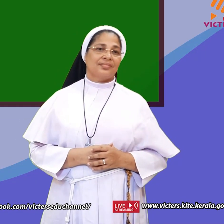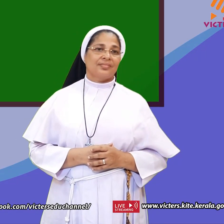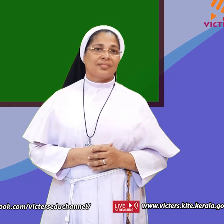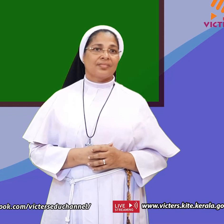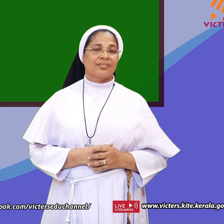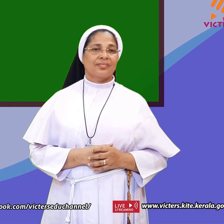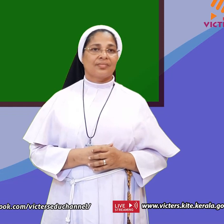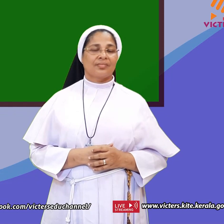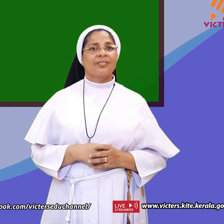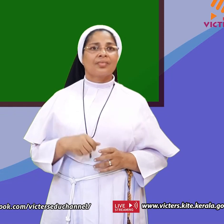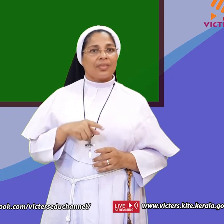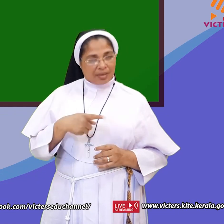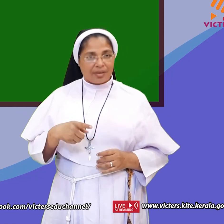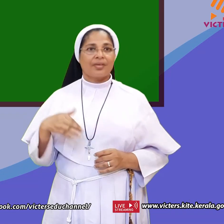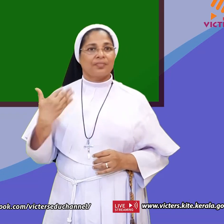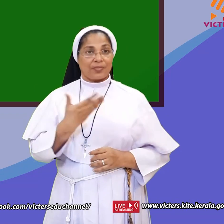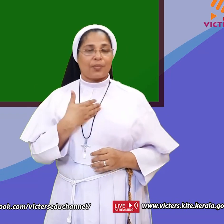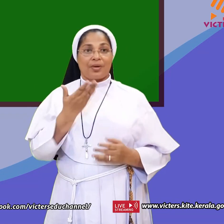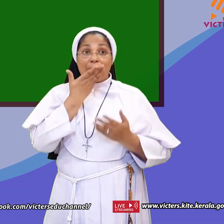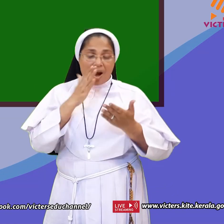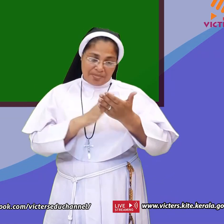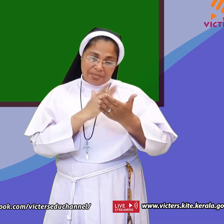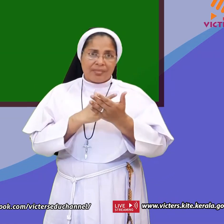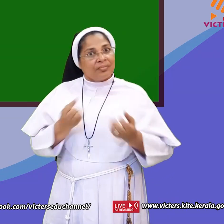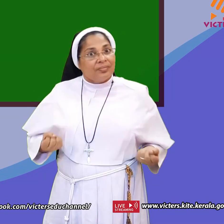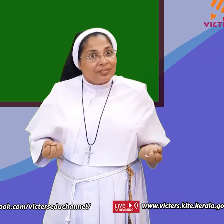ഇനി നമുക്ക് പാഠഭാഗങ്ങളിലേക്ക് പോയാലോ?